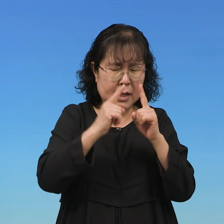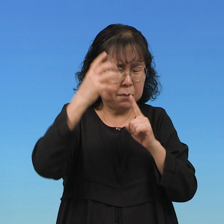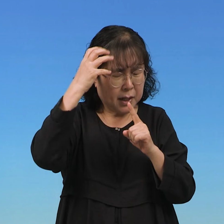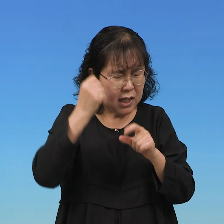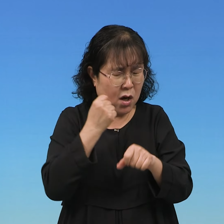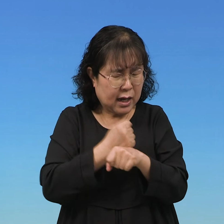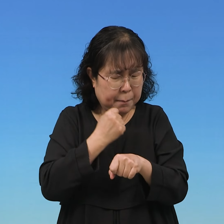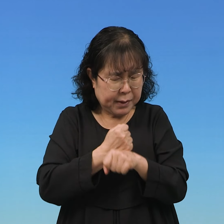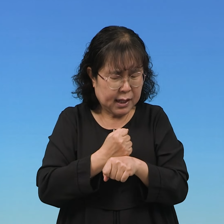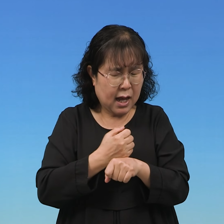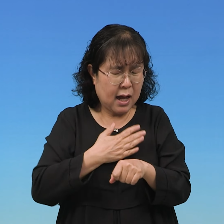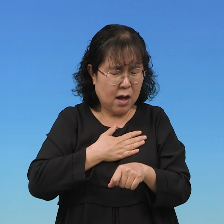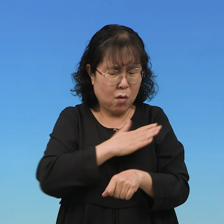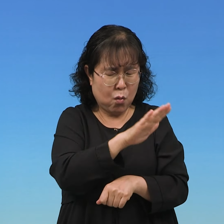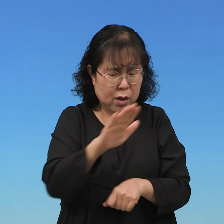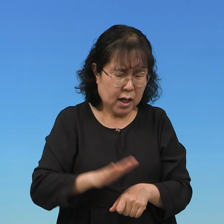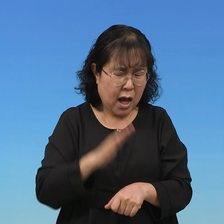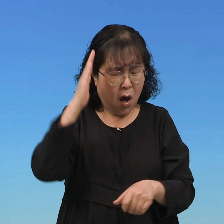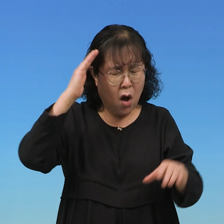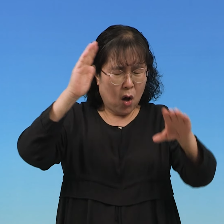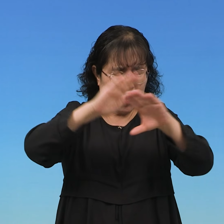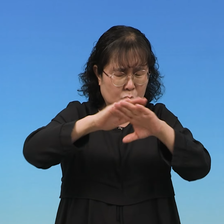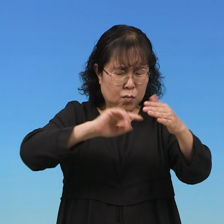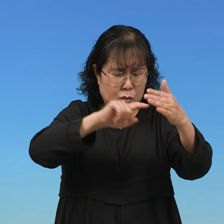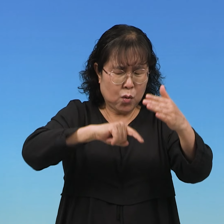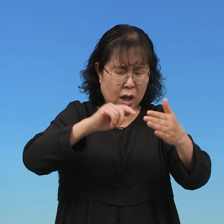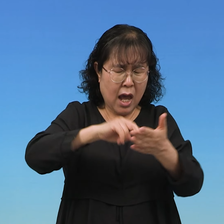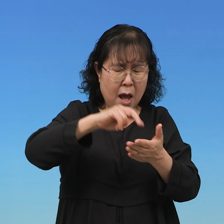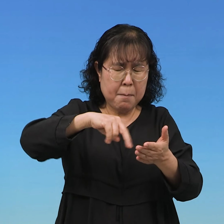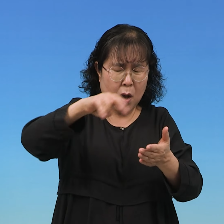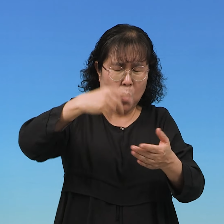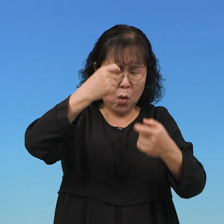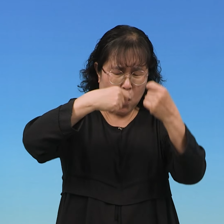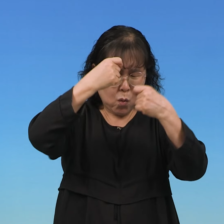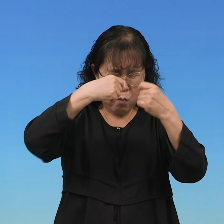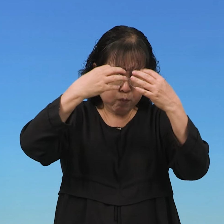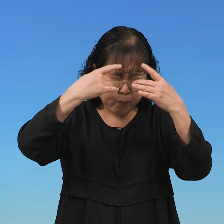우리가 하나님 어둠에 헤매며 눈물 흘릴 때